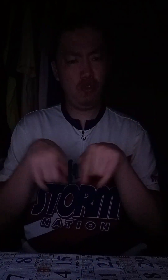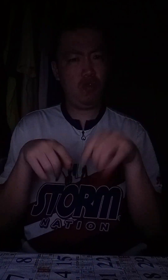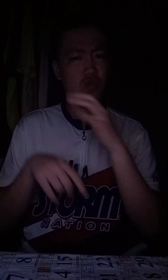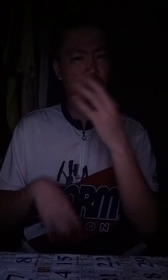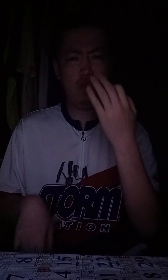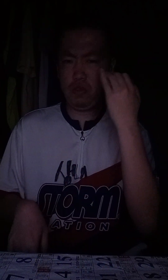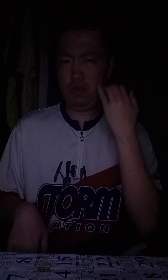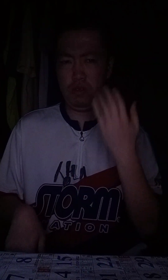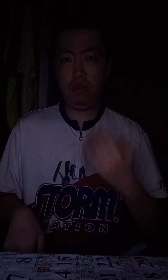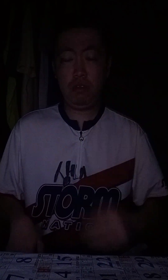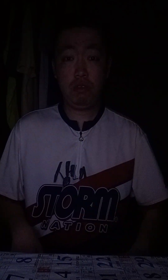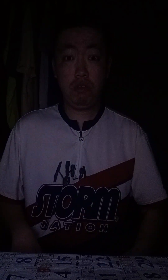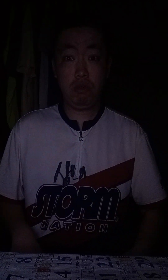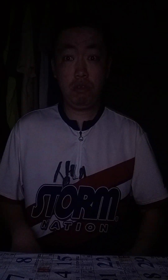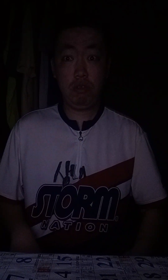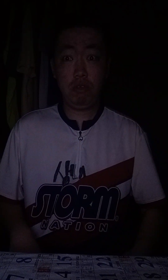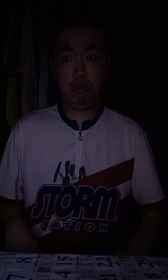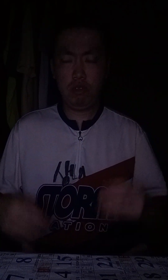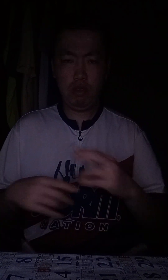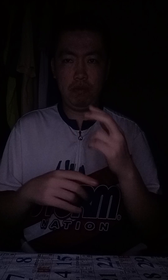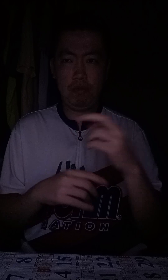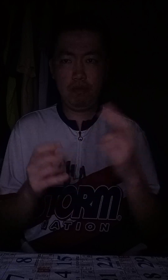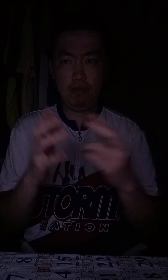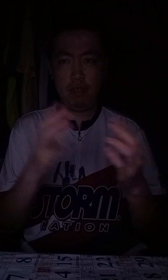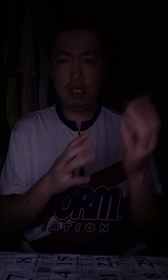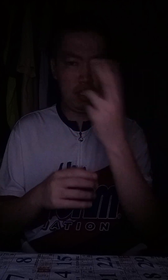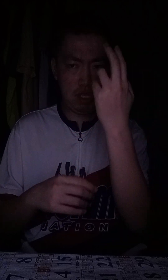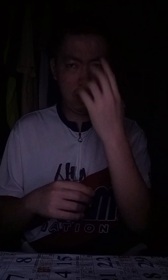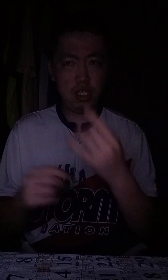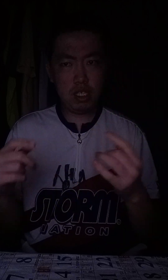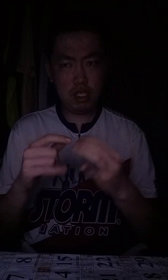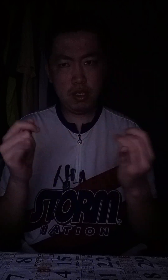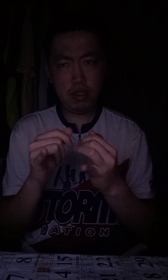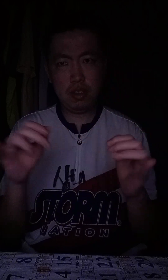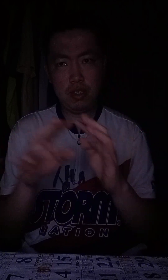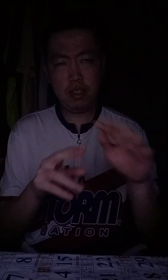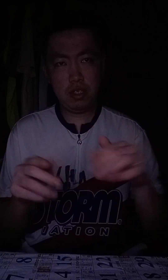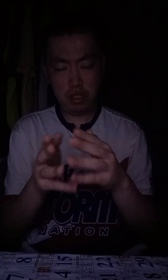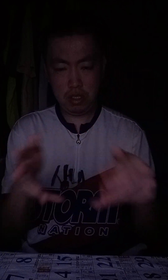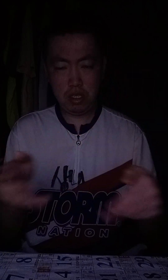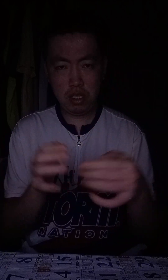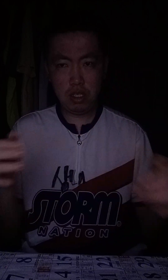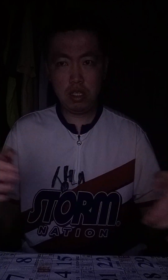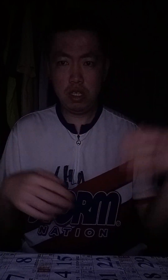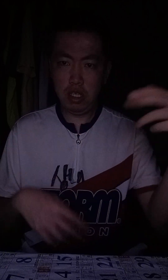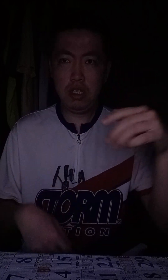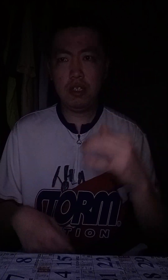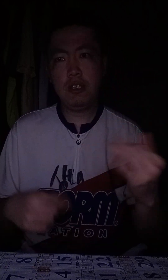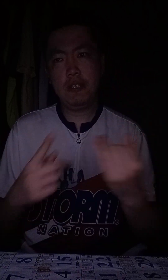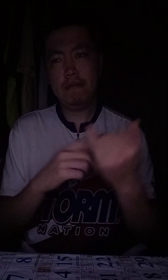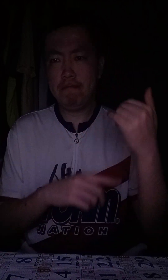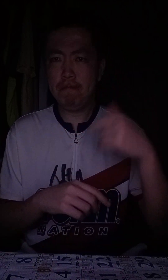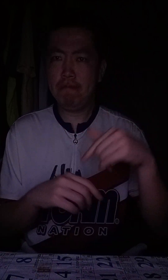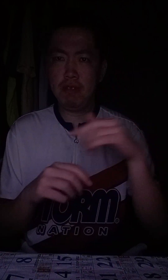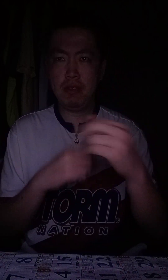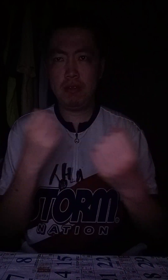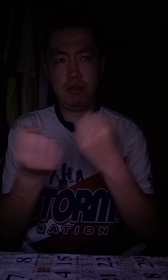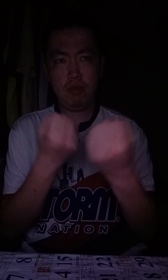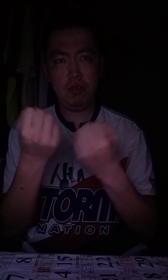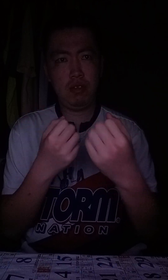친구였어가지고. 경찰 조사 결과 사고 당시 길가에는 차량 여러 대가 주차돼 있었는데 차들 사이로 A군이 탄 자전거가 도로로